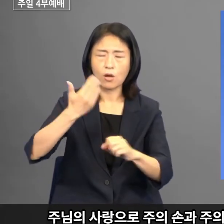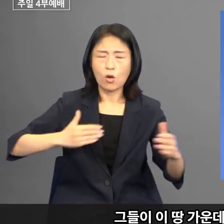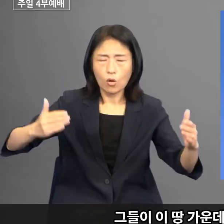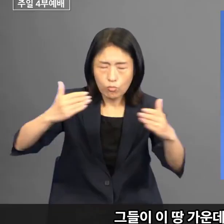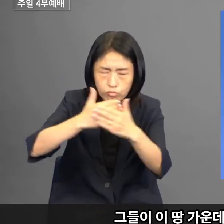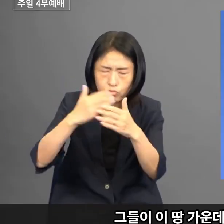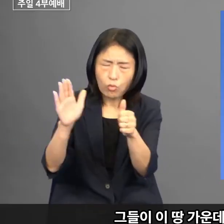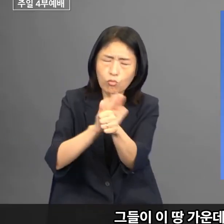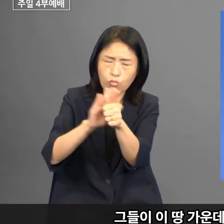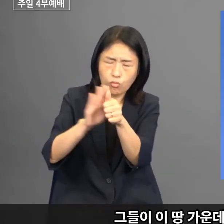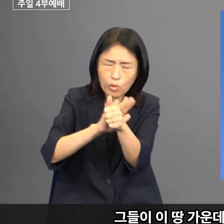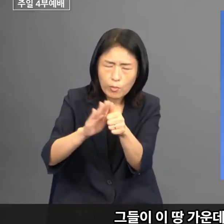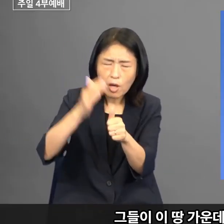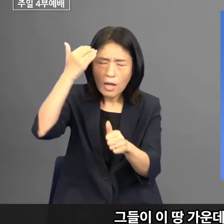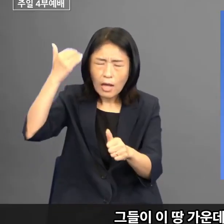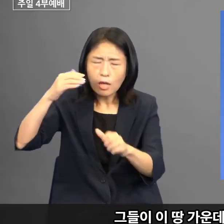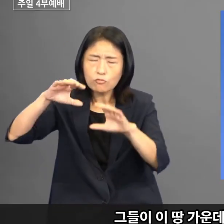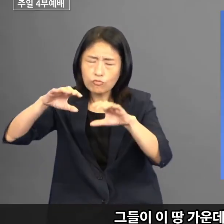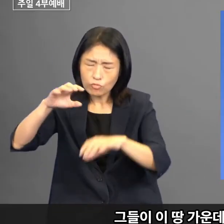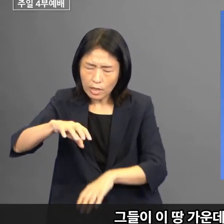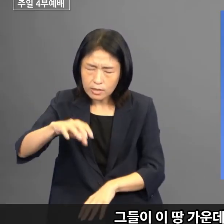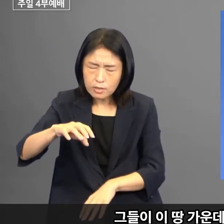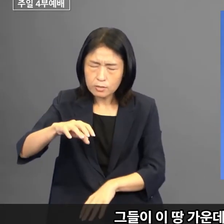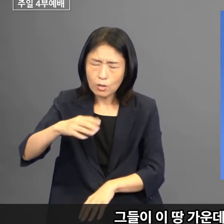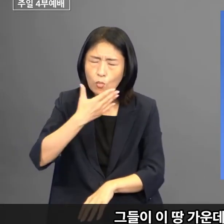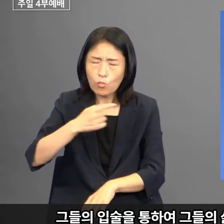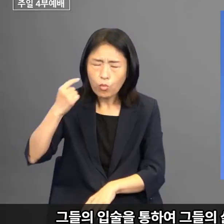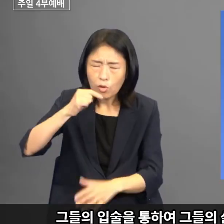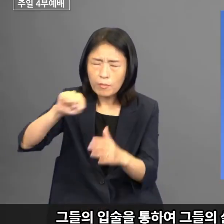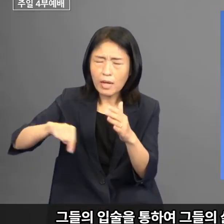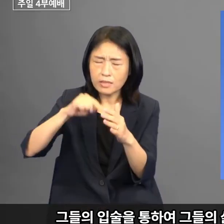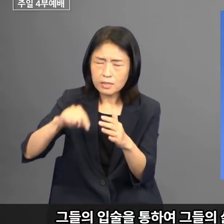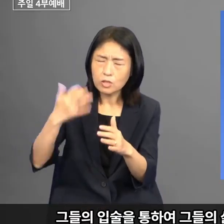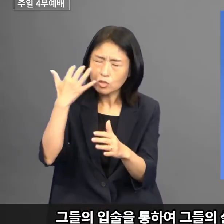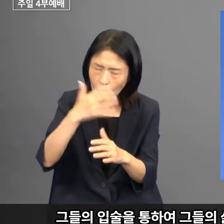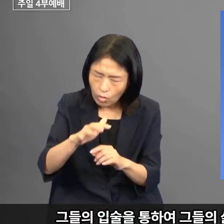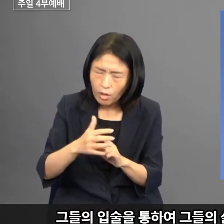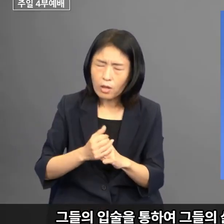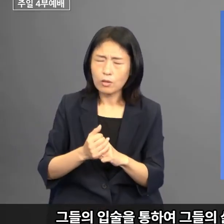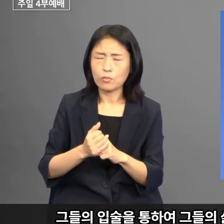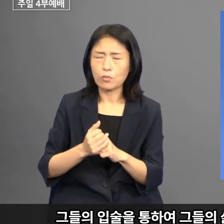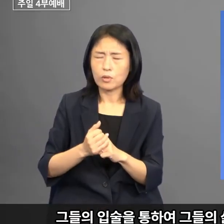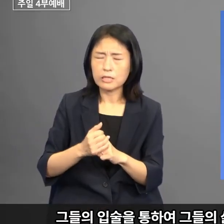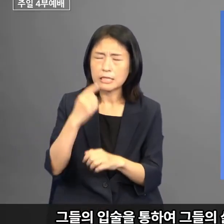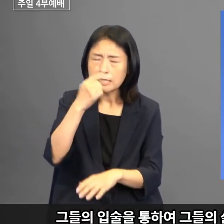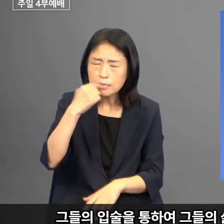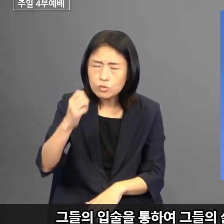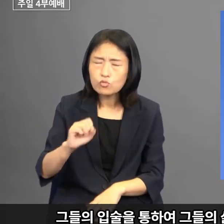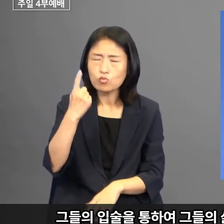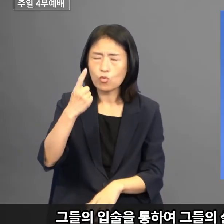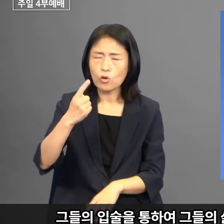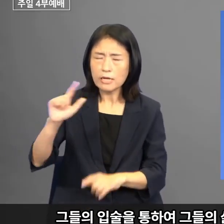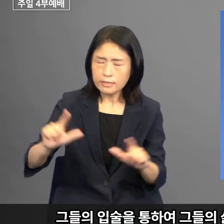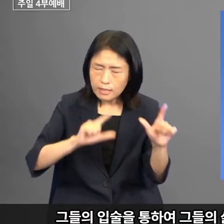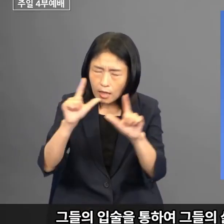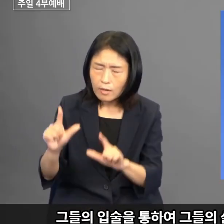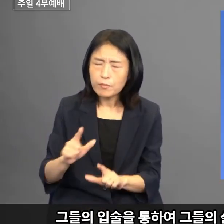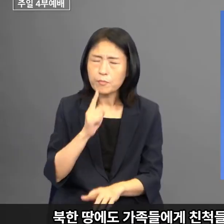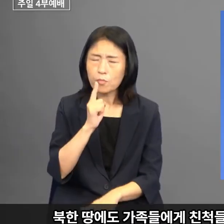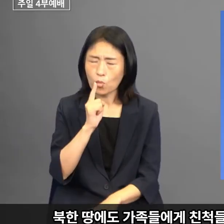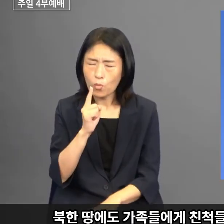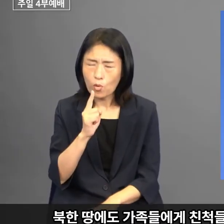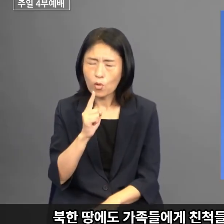보듬으며 그들이 이 땅 가운데 복음 안에 잘 정착하여 그들의 입술을 통하여 그들의 삶을 통하여 그들의 증언을